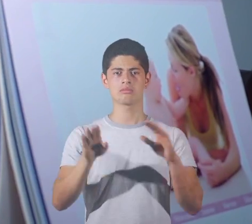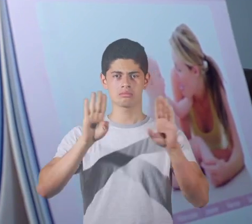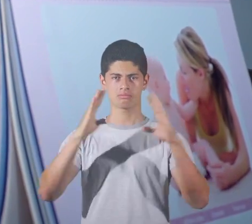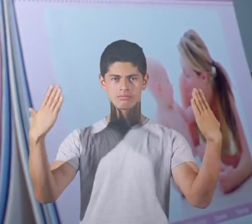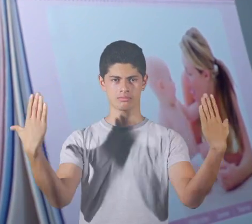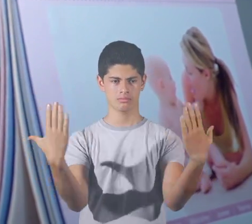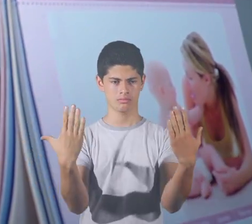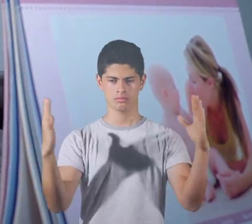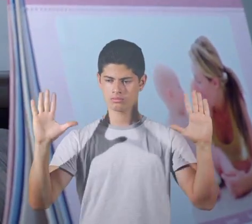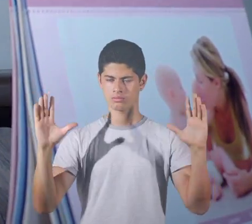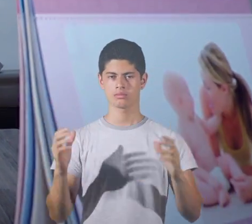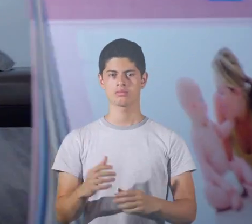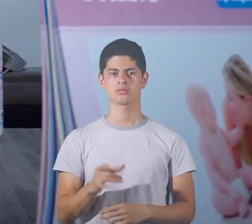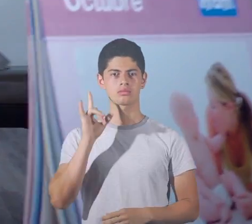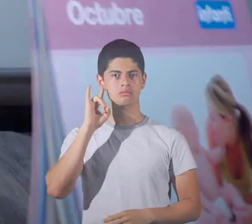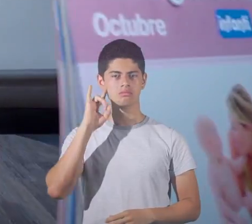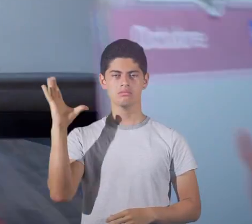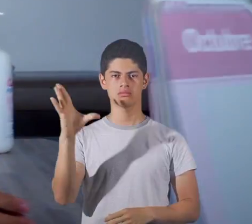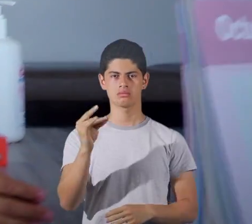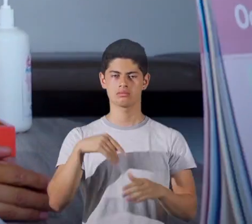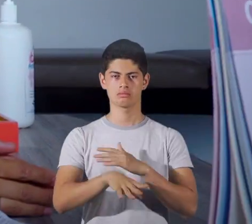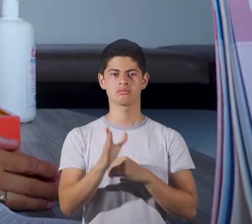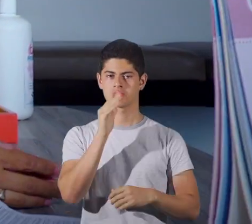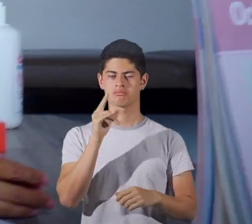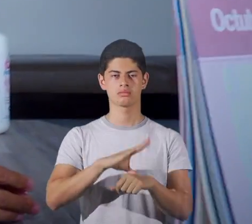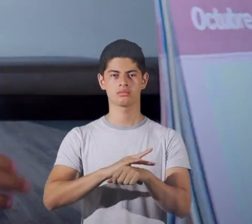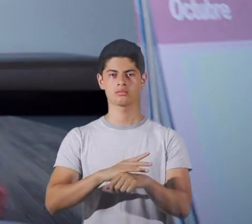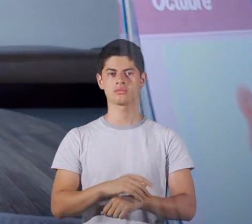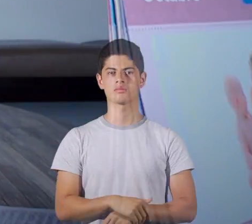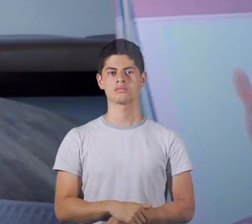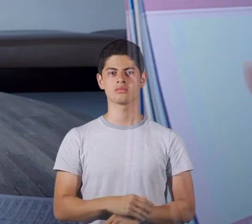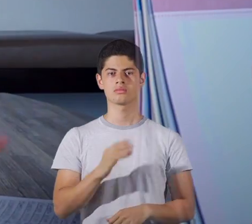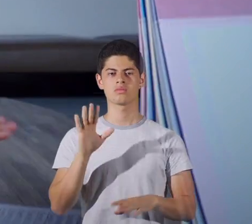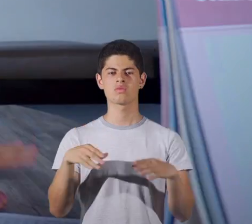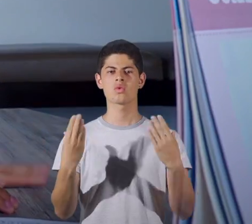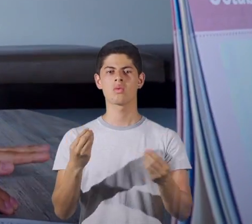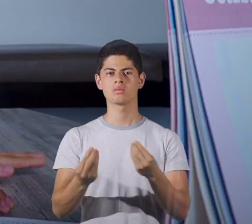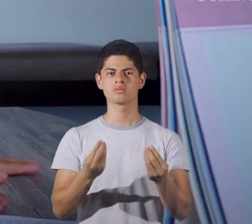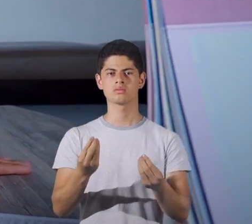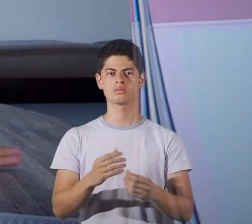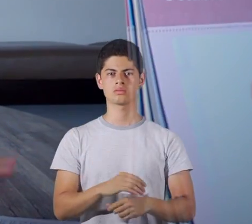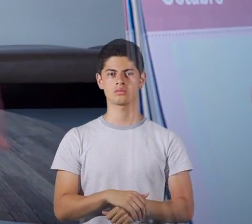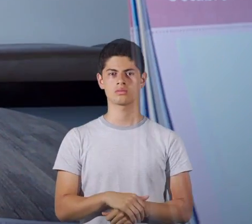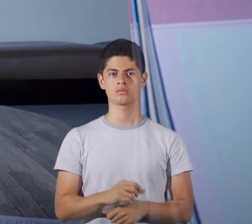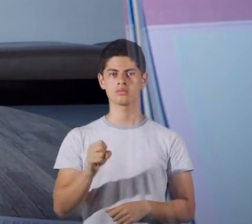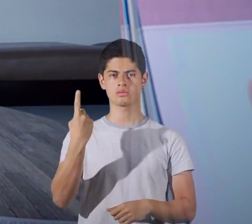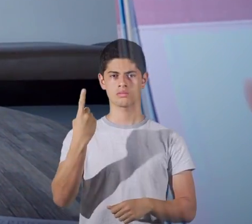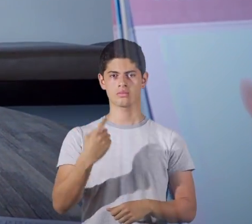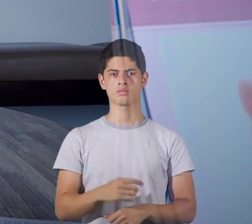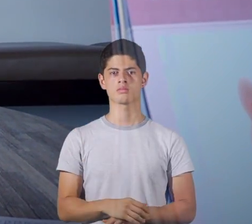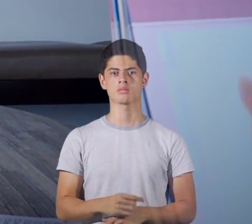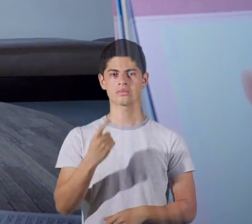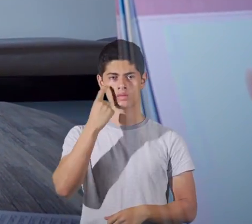ningún examen. No. Bueno, ¿qué había que hacer? Que yo le decía, primero, buscar la ayuda de un otorrino, ese es el primer